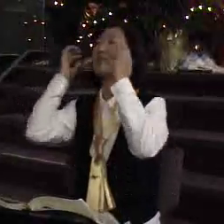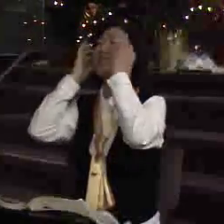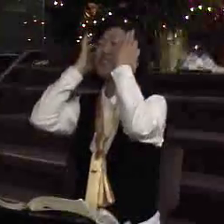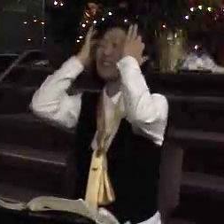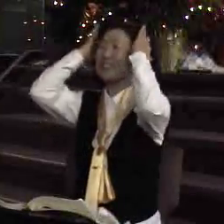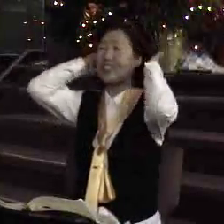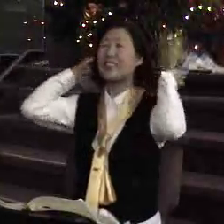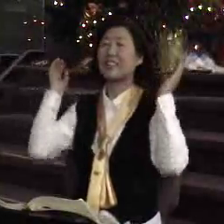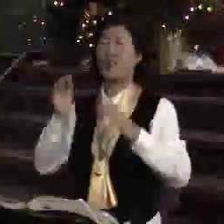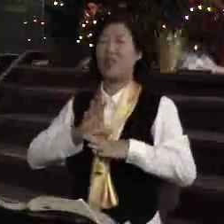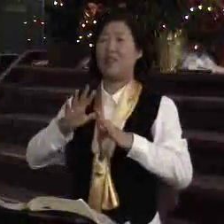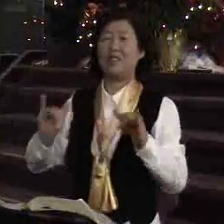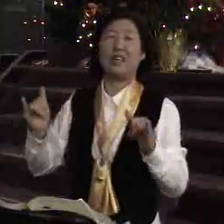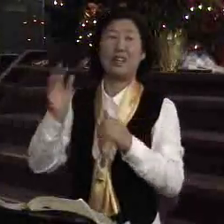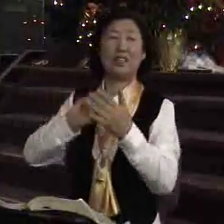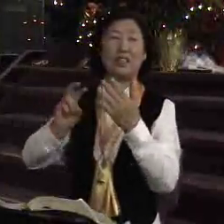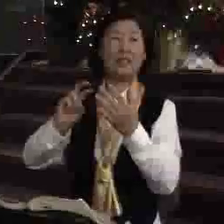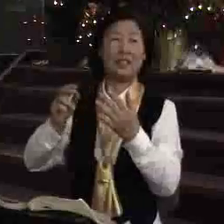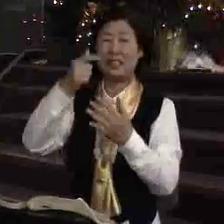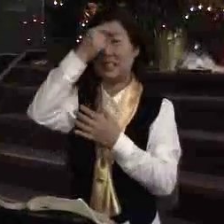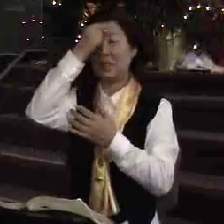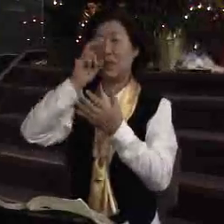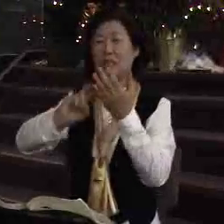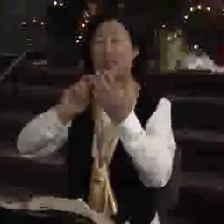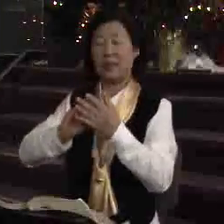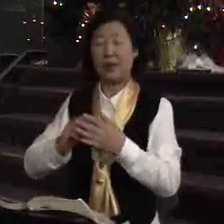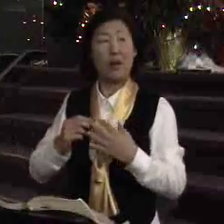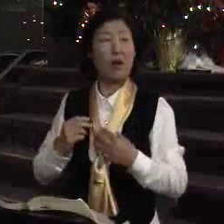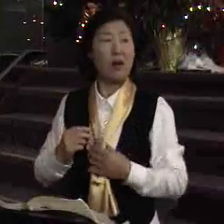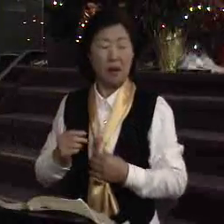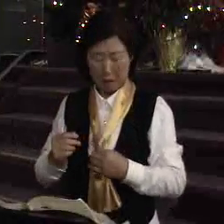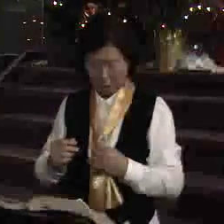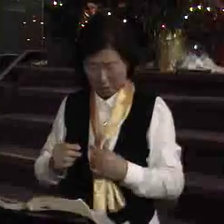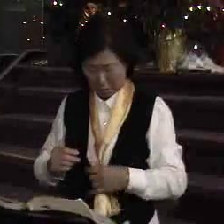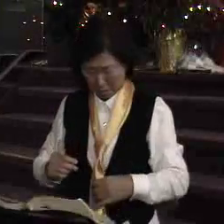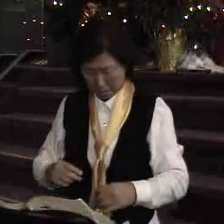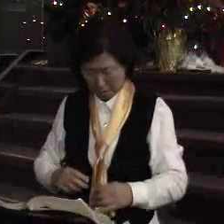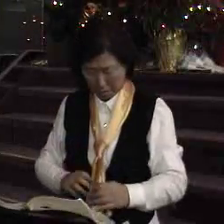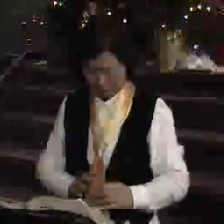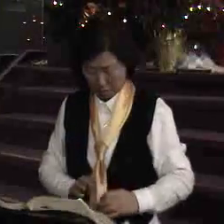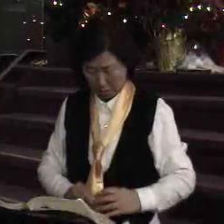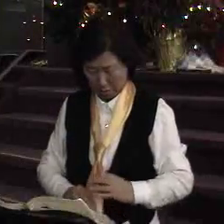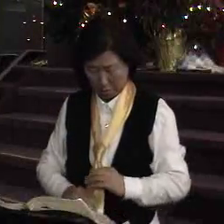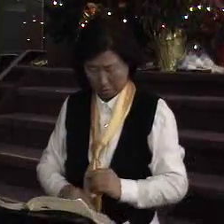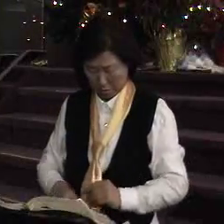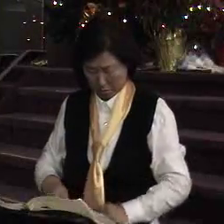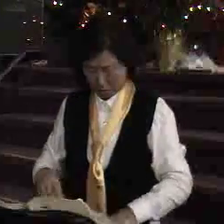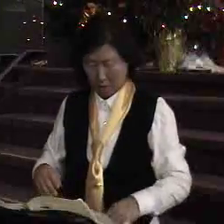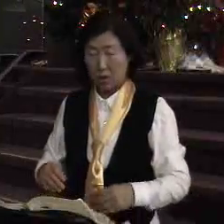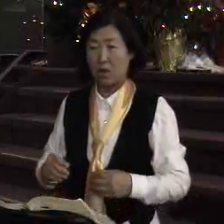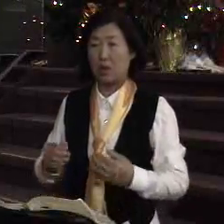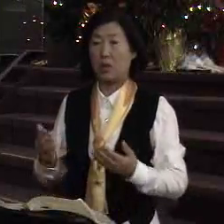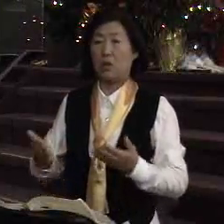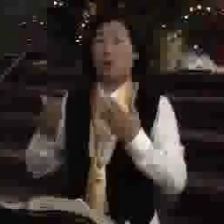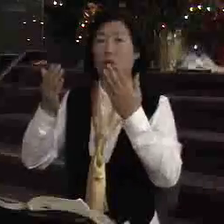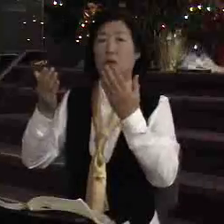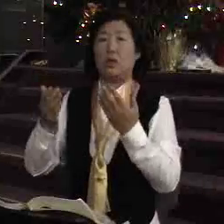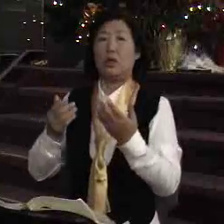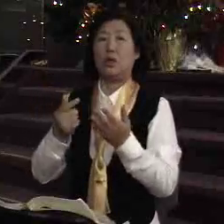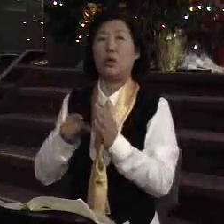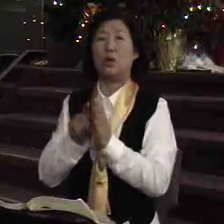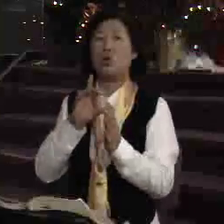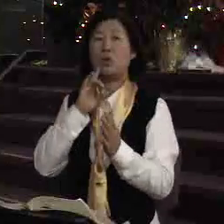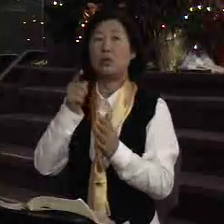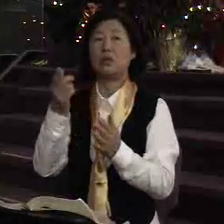놀라운 사랑 찬양하리라. 우리 기도성입니다. 우리 한번 하나님 앞에 이 찬양 올려드리기를 원합니다. 오직